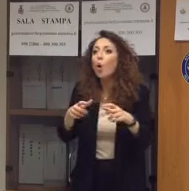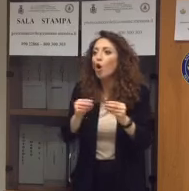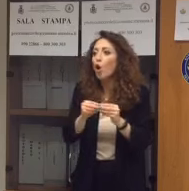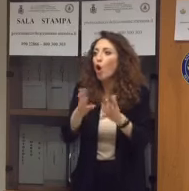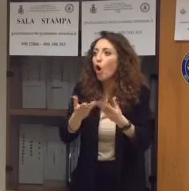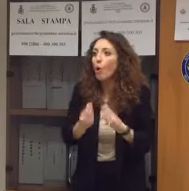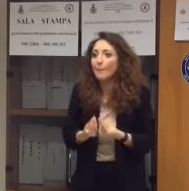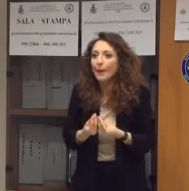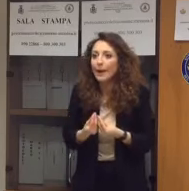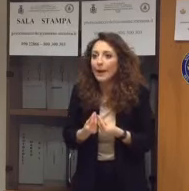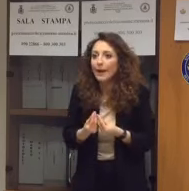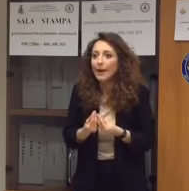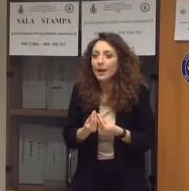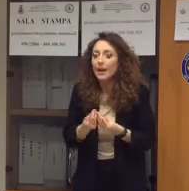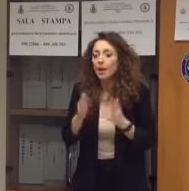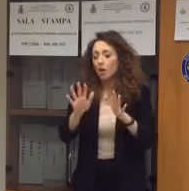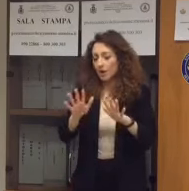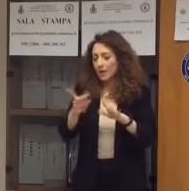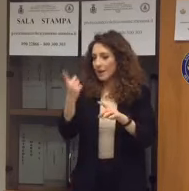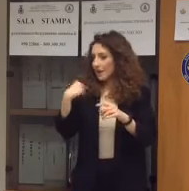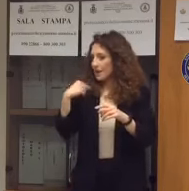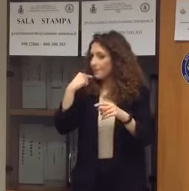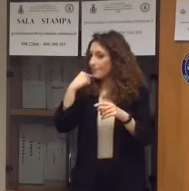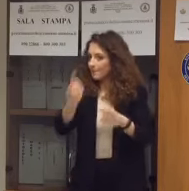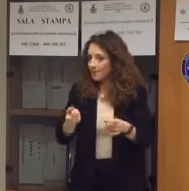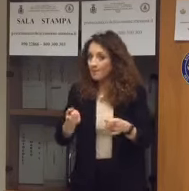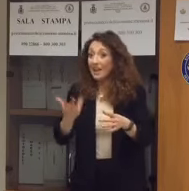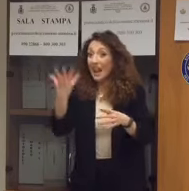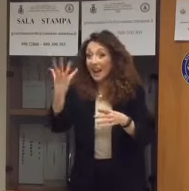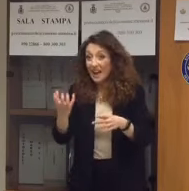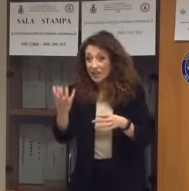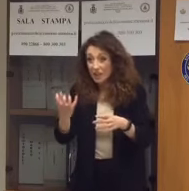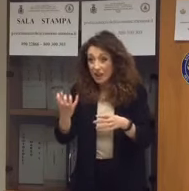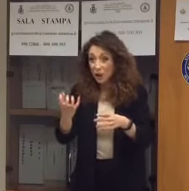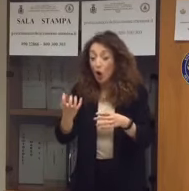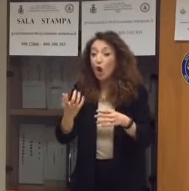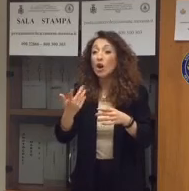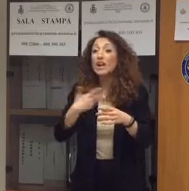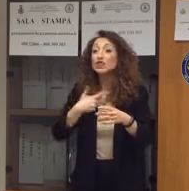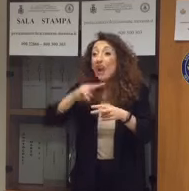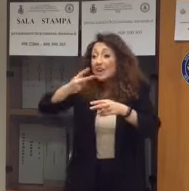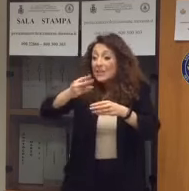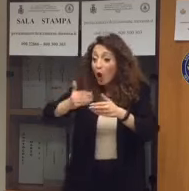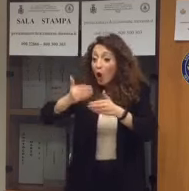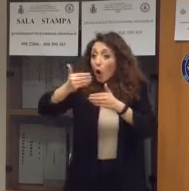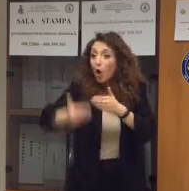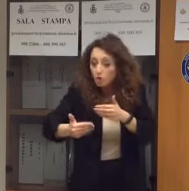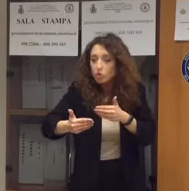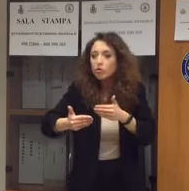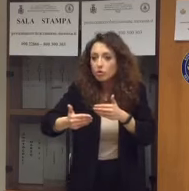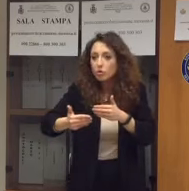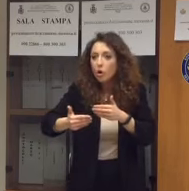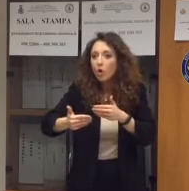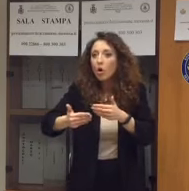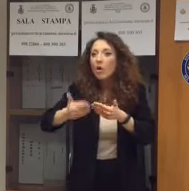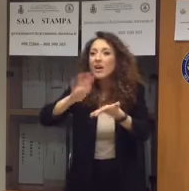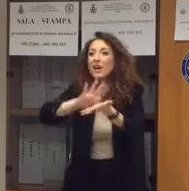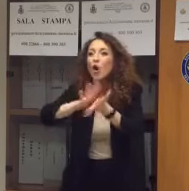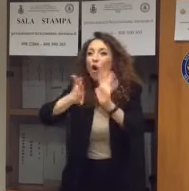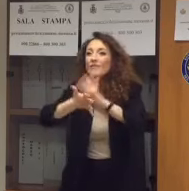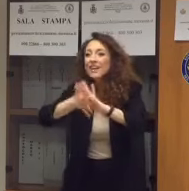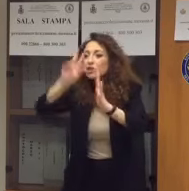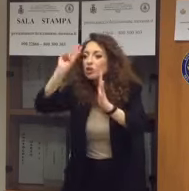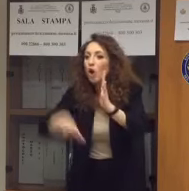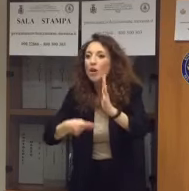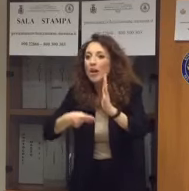anche detto ieri, dopo la registrazione bisogna fare un secondo passaggio, che è la firma dello schema di convenzione, firma